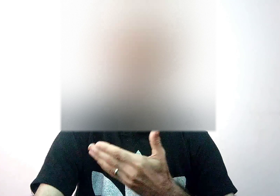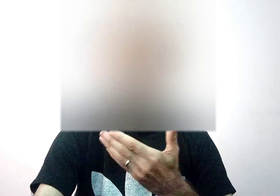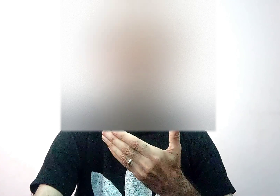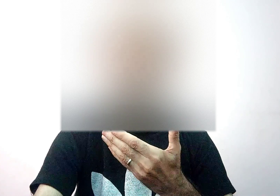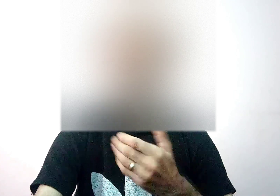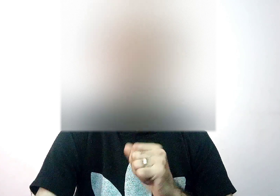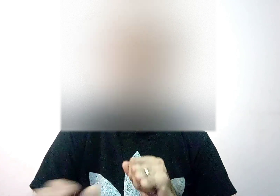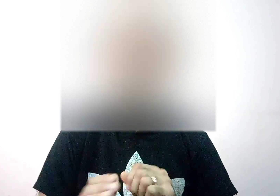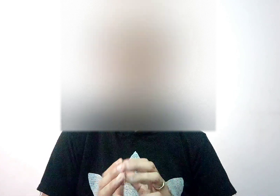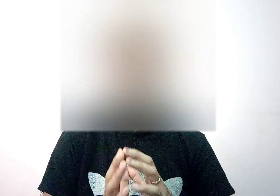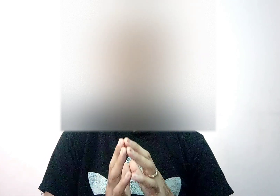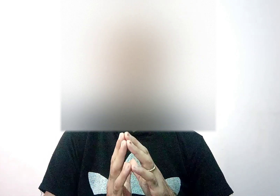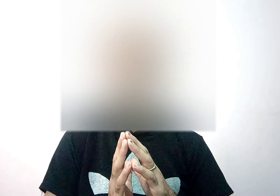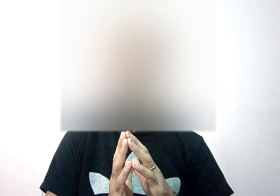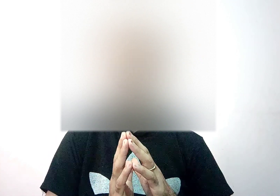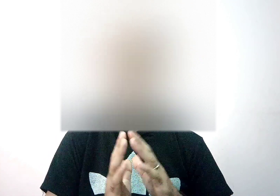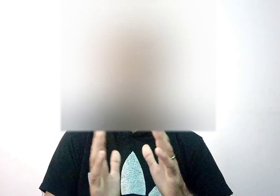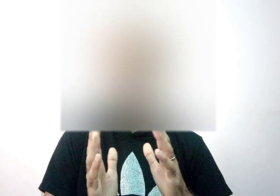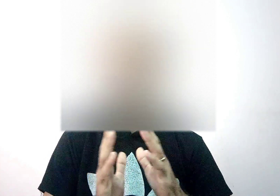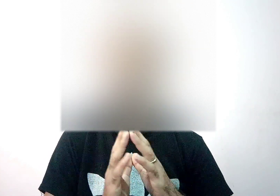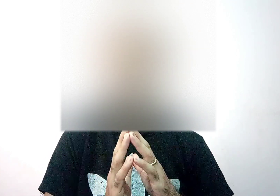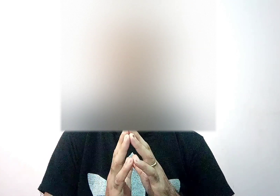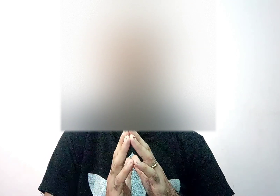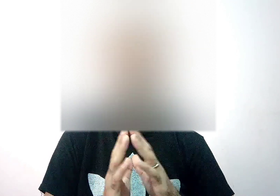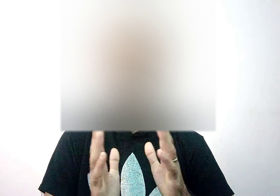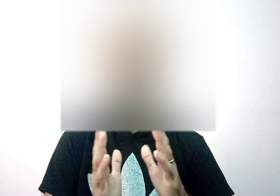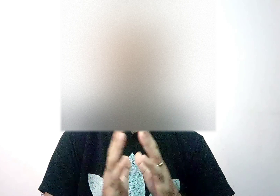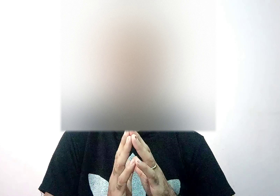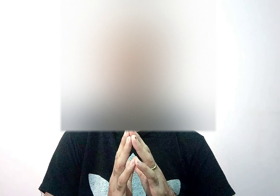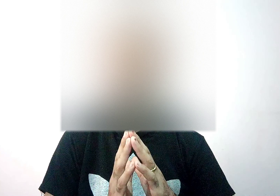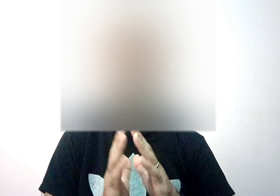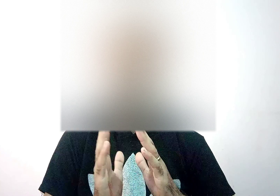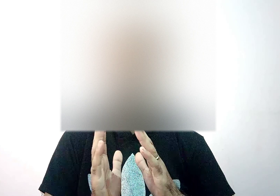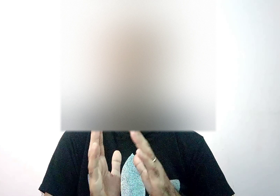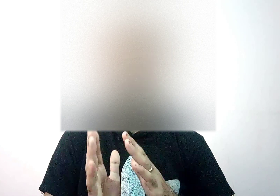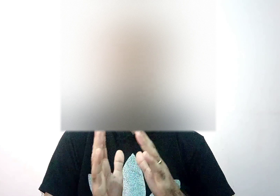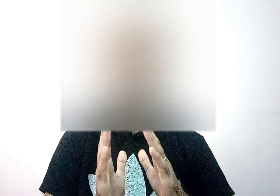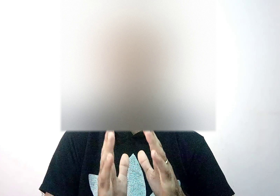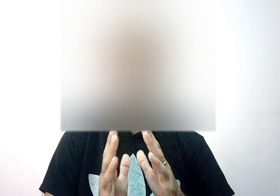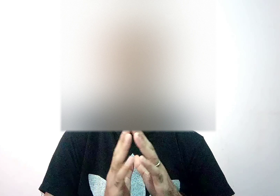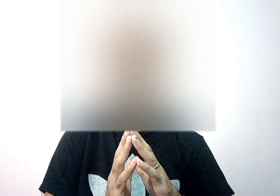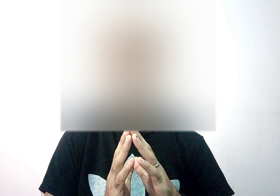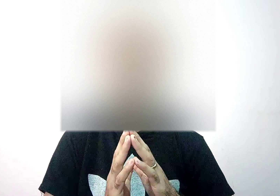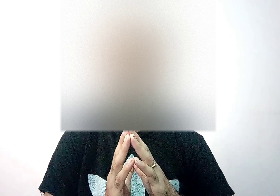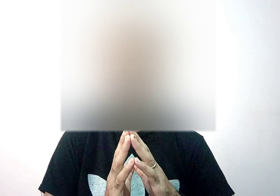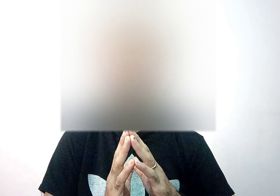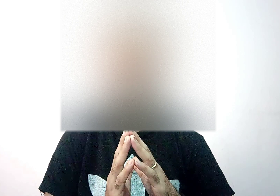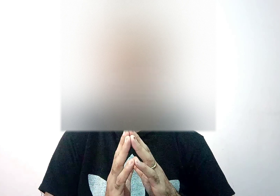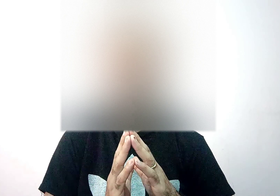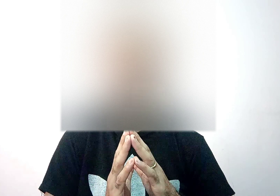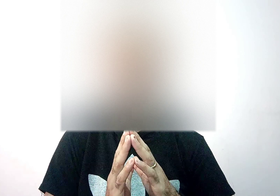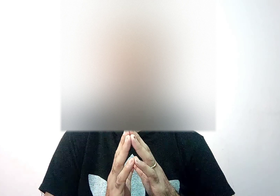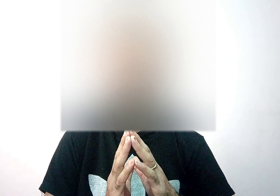تحياتي لكل الزوار وأعضاء القناة في كل مكان، يا رب تكونوا بخير وفي أحسن حال. مفاجأة عن مصير رئيس الوزراء الأثيوبي أبي أحمد في